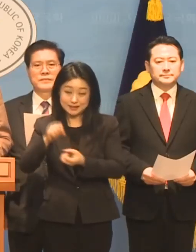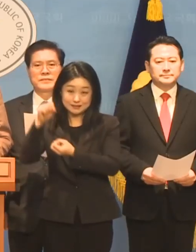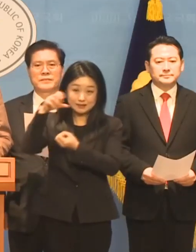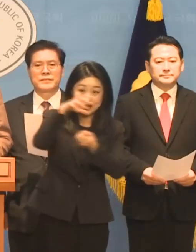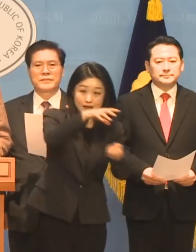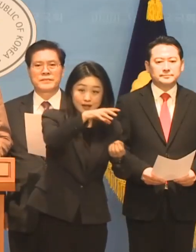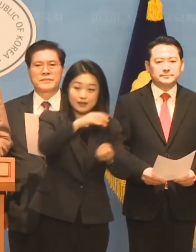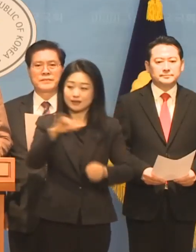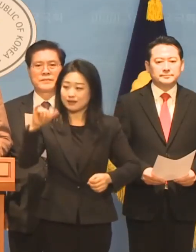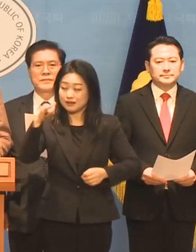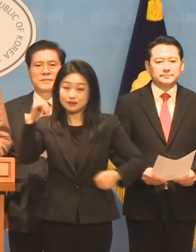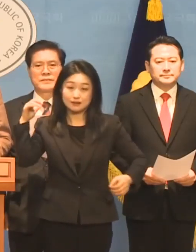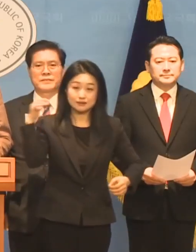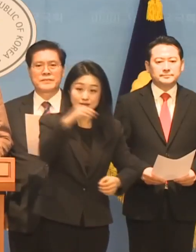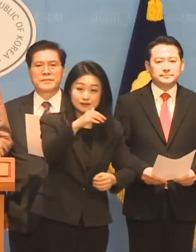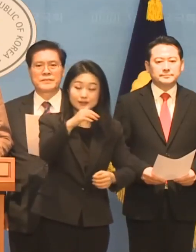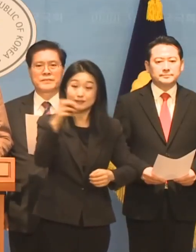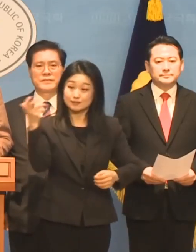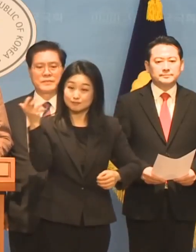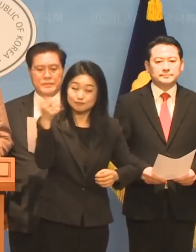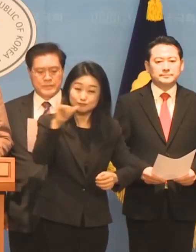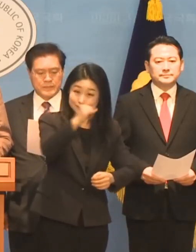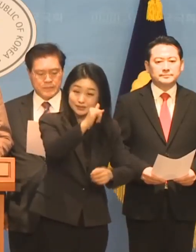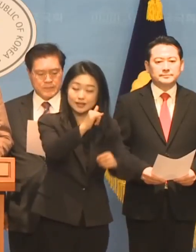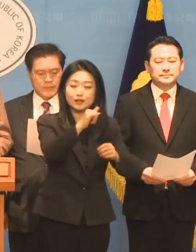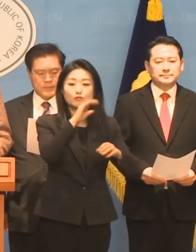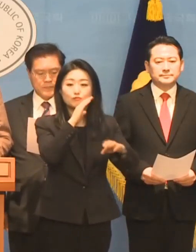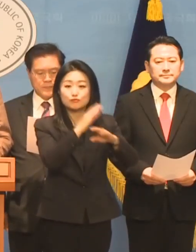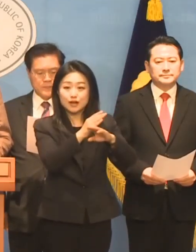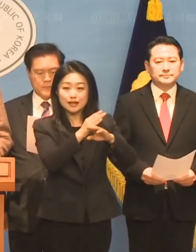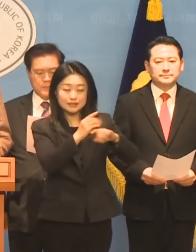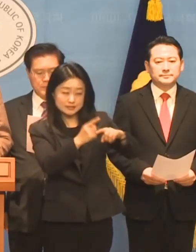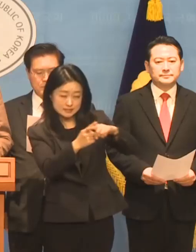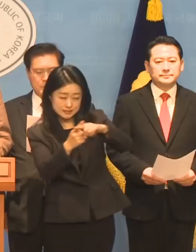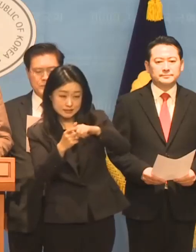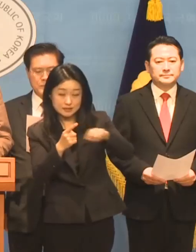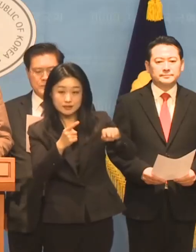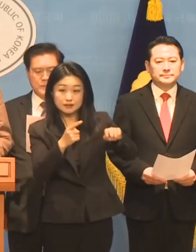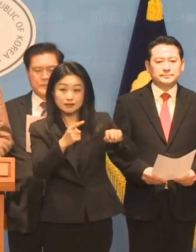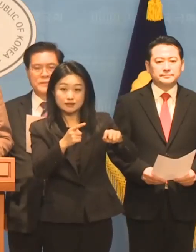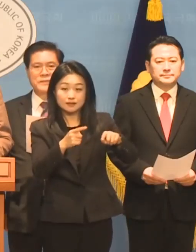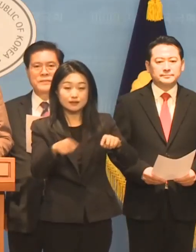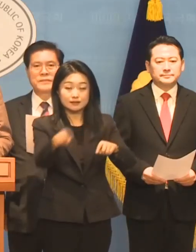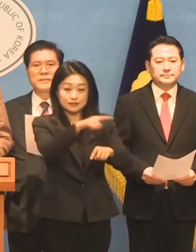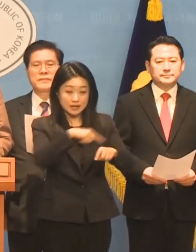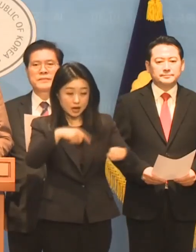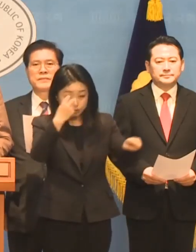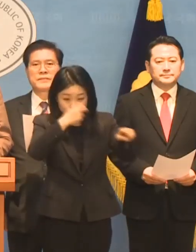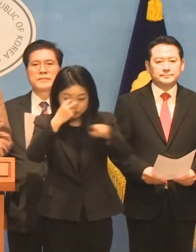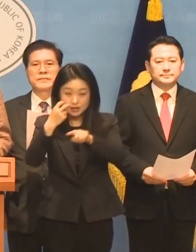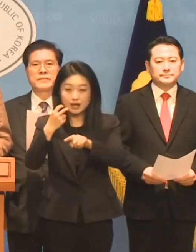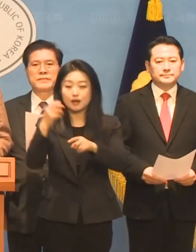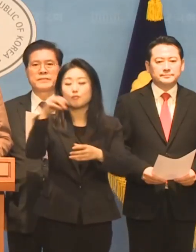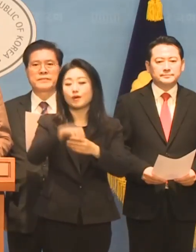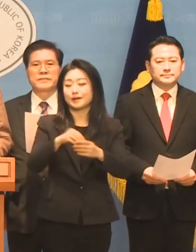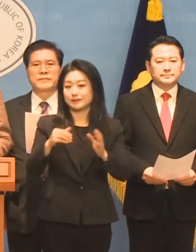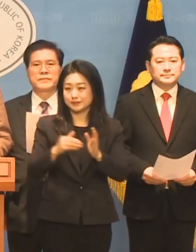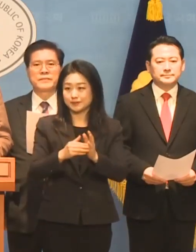침투, 북한의 오물풍선 원점 타격 등을 수사 대상에 올려두고 모두 수사하도록 하고